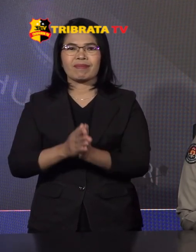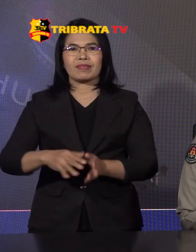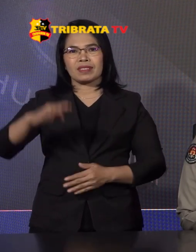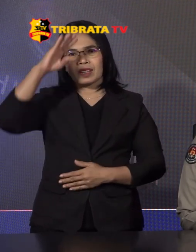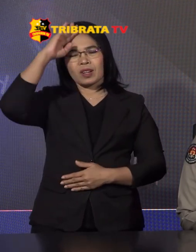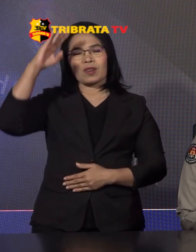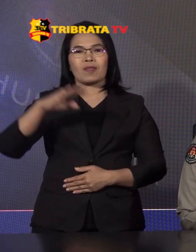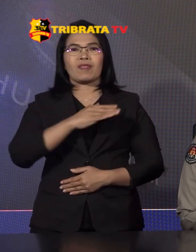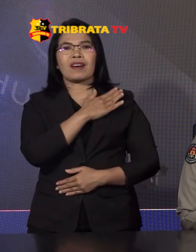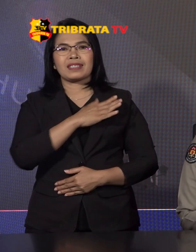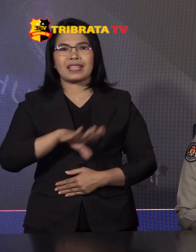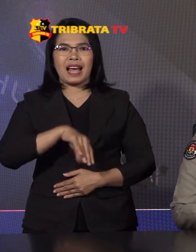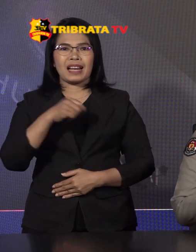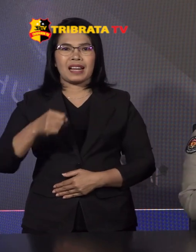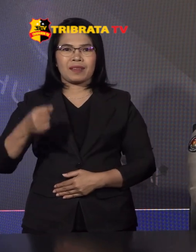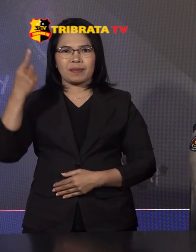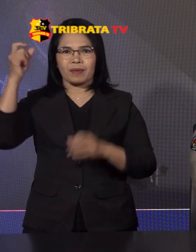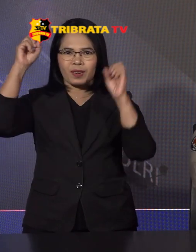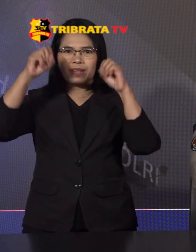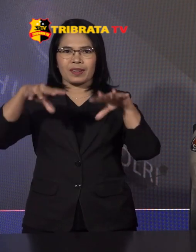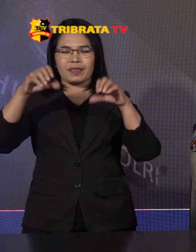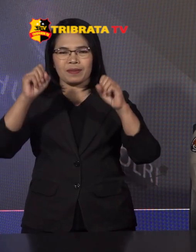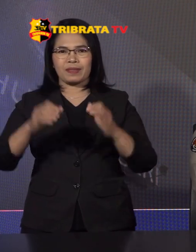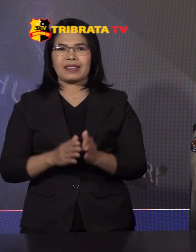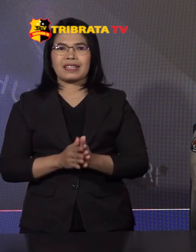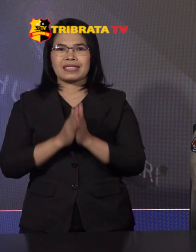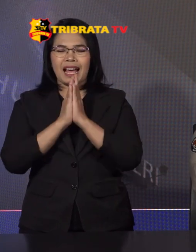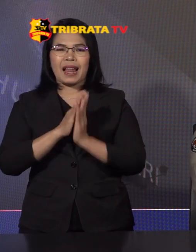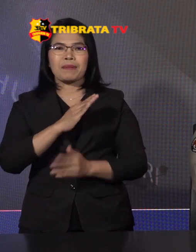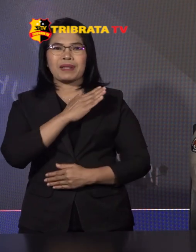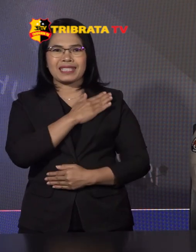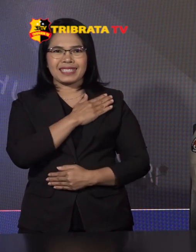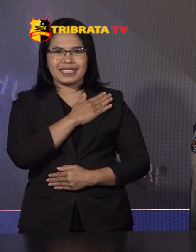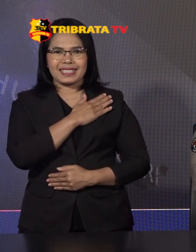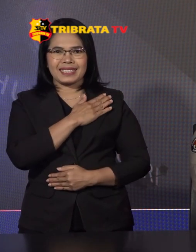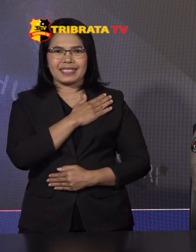warahmatullahi wabarakatuh Salam presisi